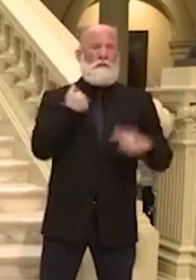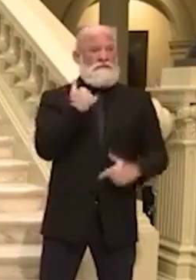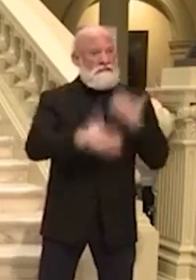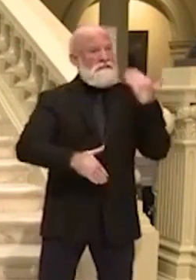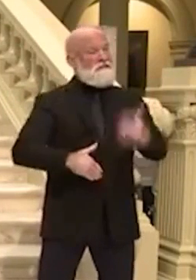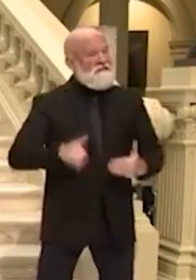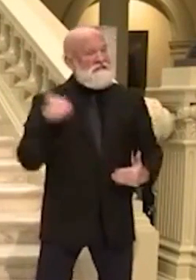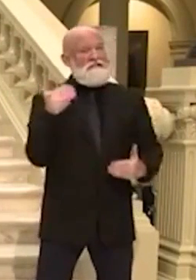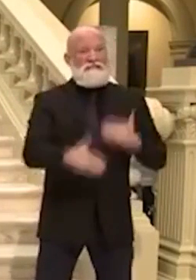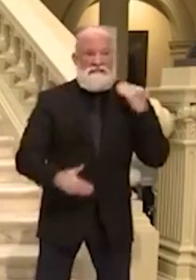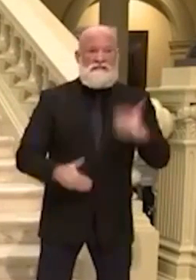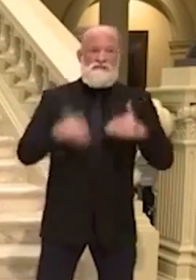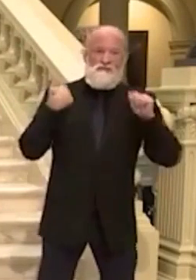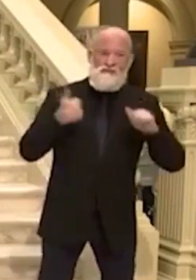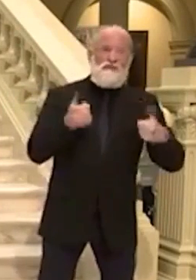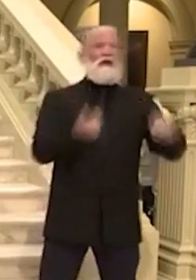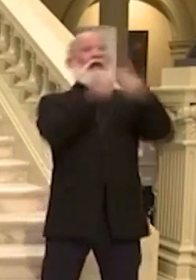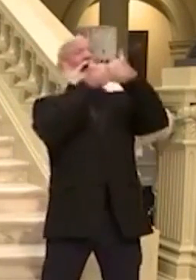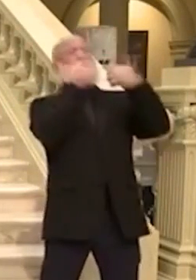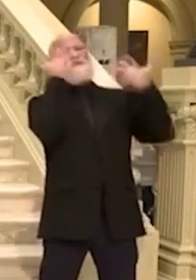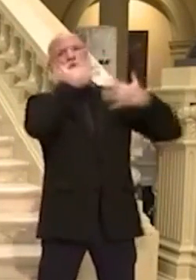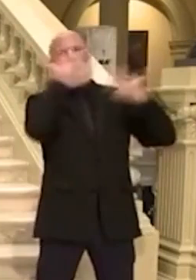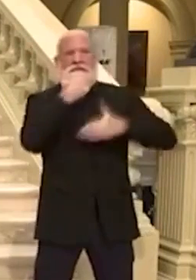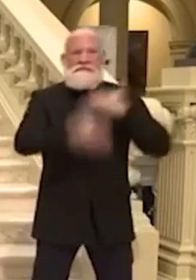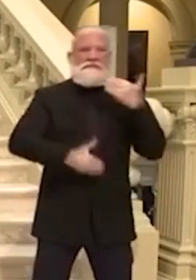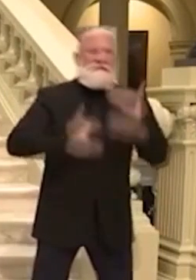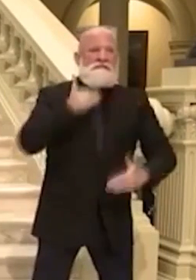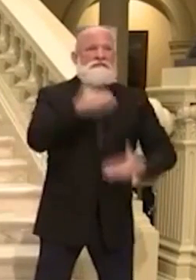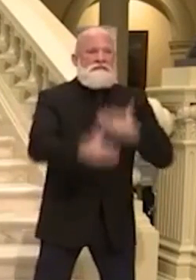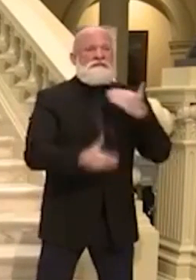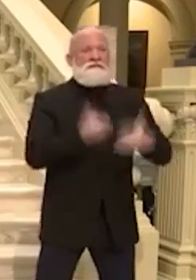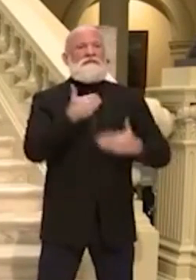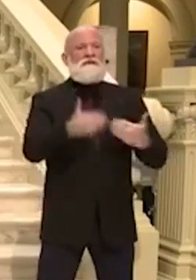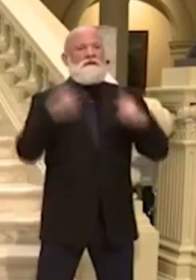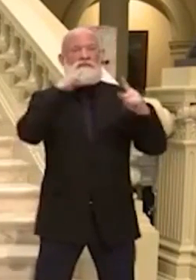pandemia. Kemp acusó a la alcaldesa Keisha Lance Bottoms de